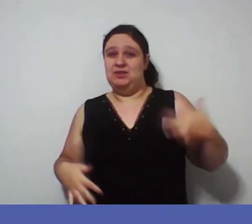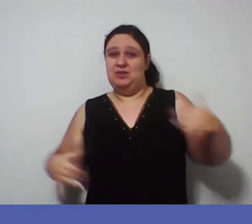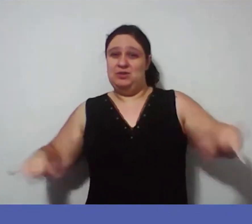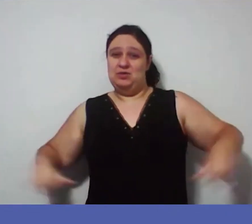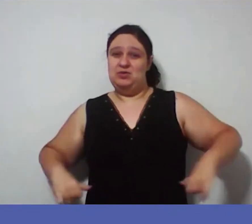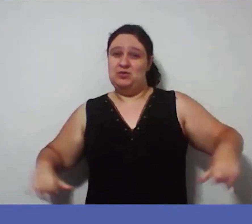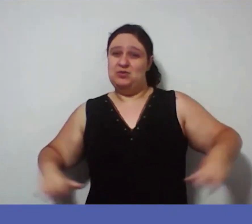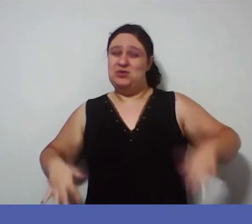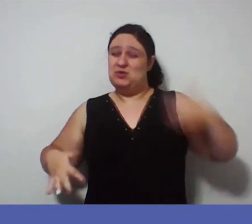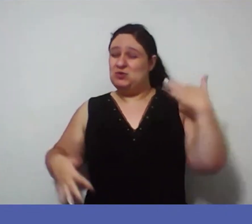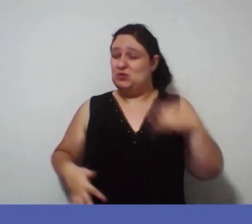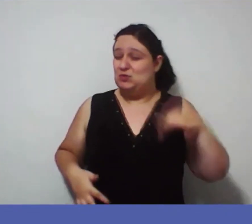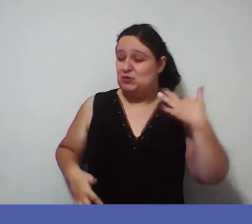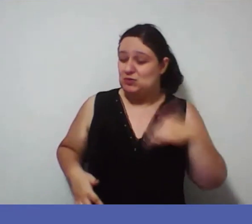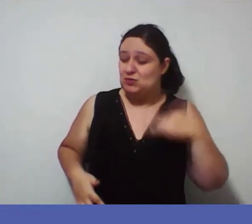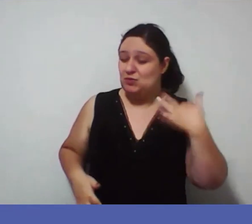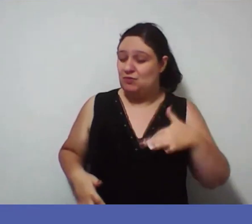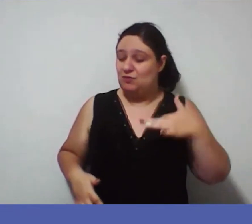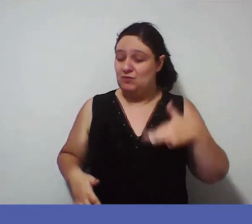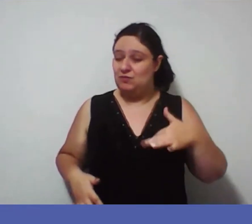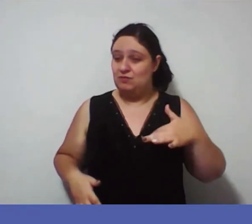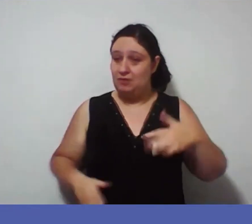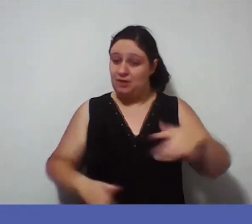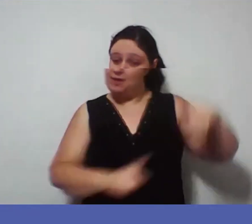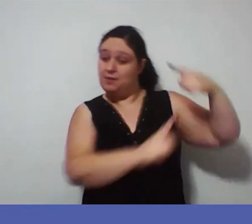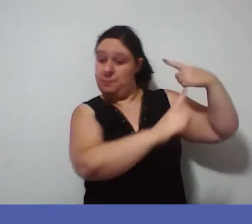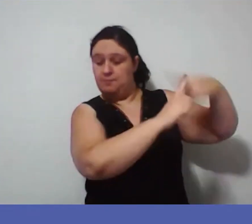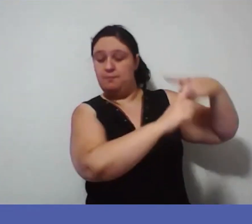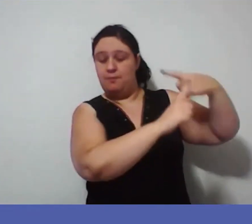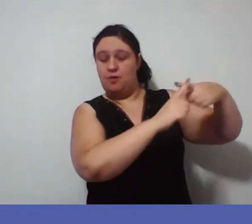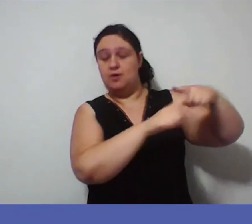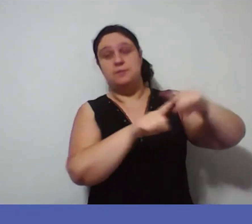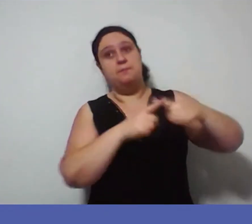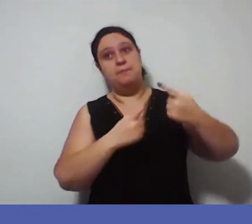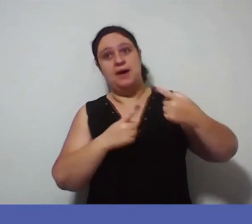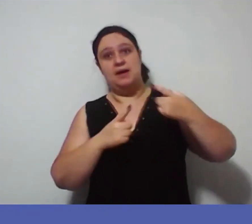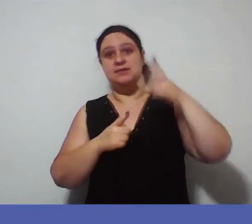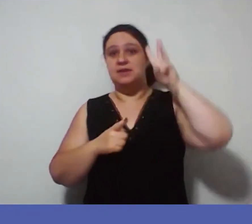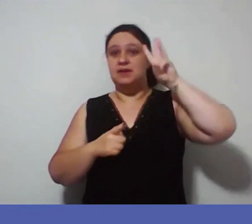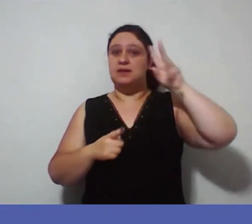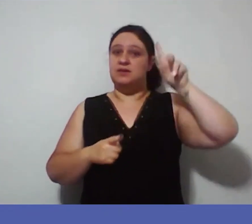açoitado e crucificado, mas ao terceiro dia